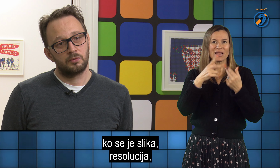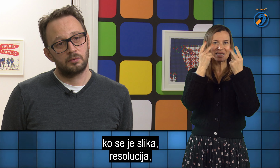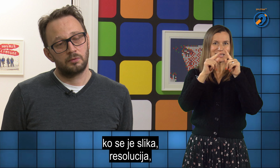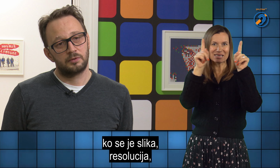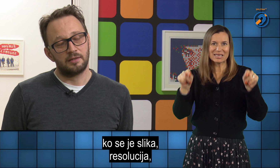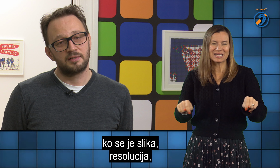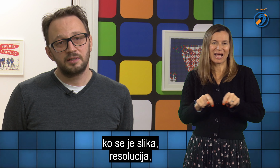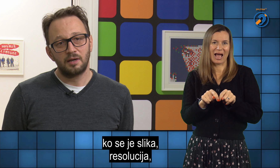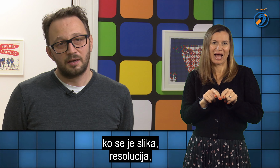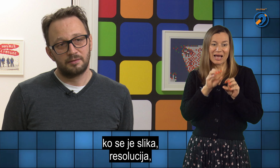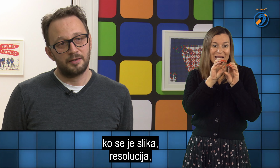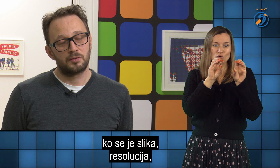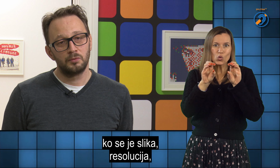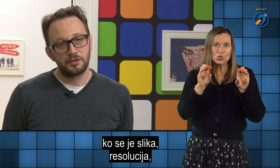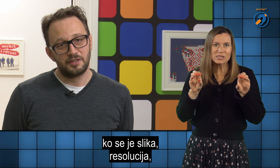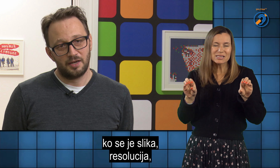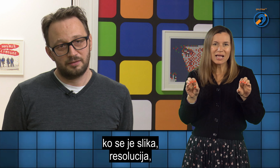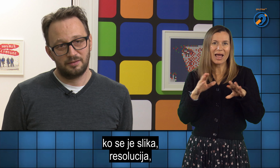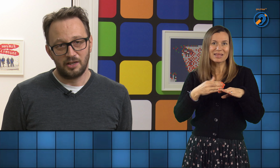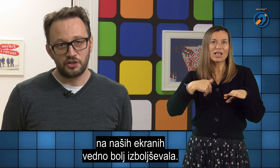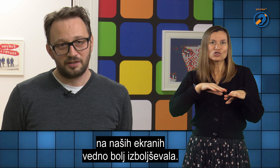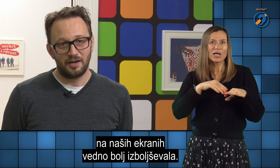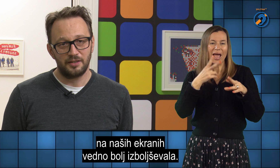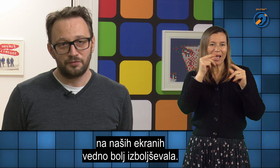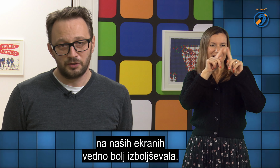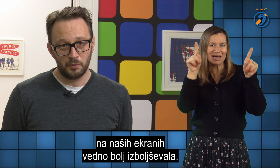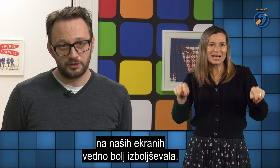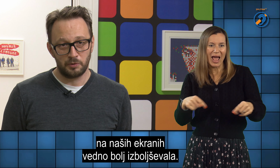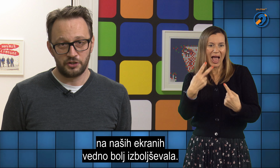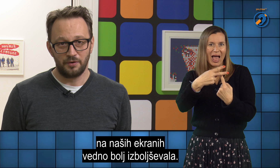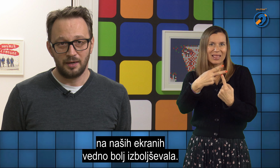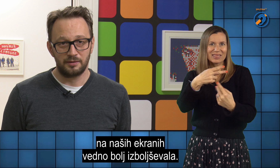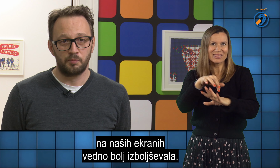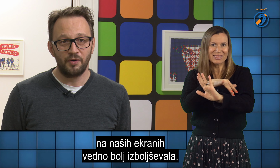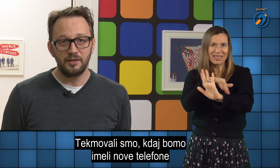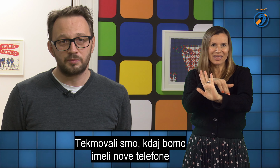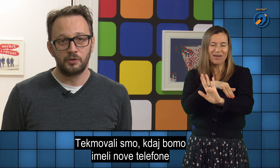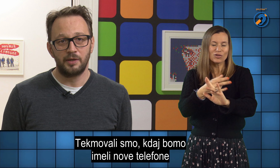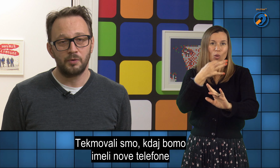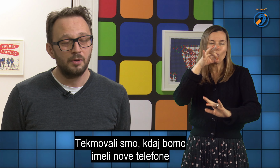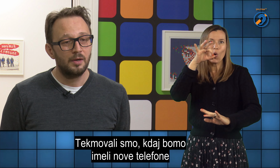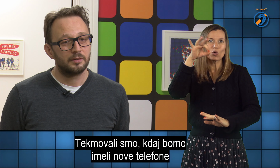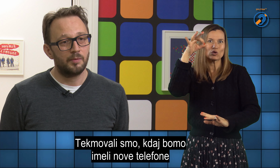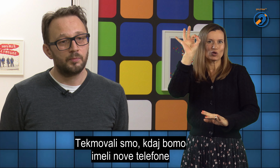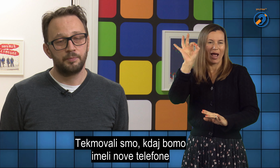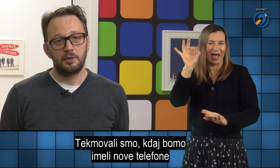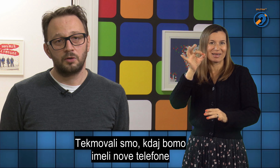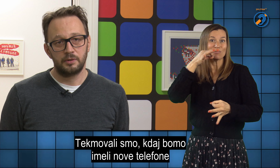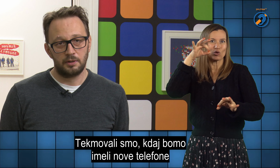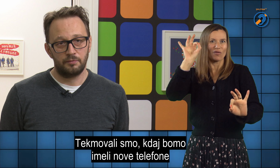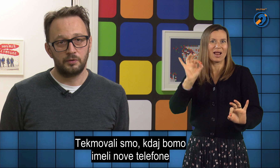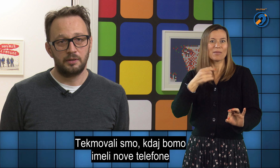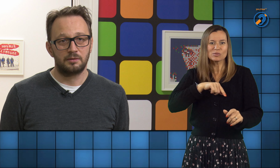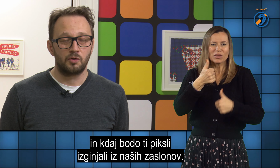bistvu ta slika, ta resolucija na naših ekranih vedno bolj izboljševala. Tekmovali smo, kdaj bomo imeli